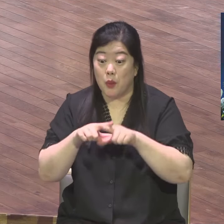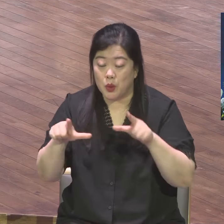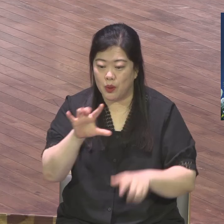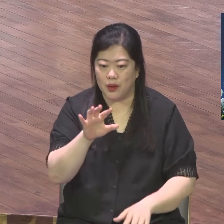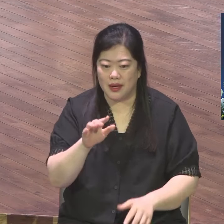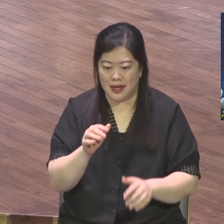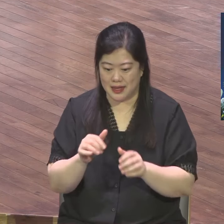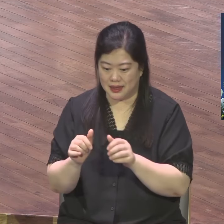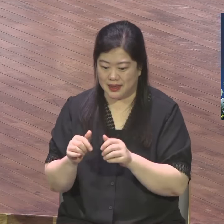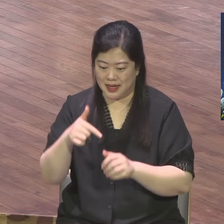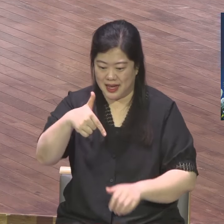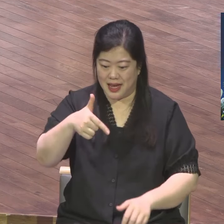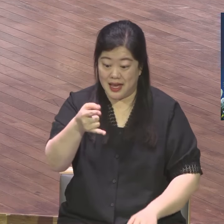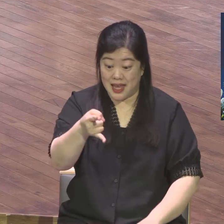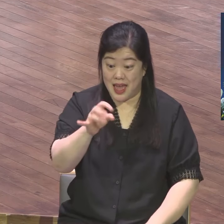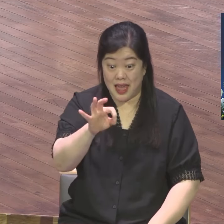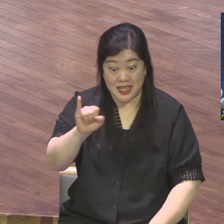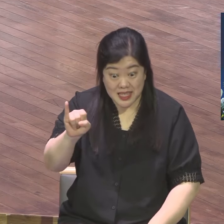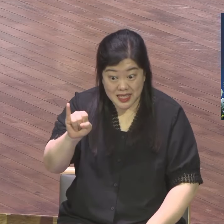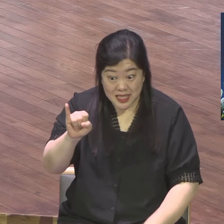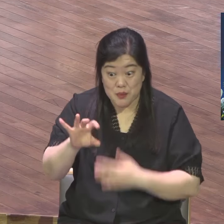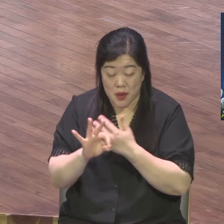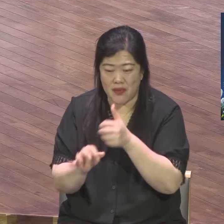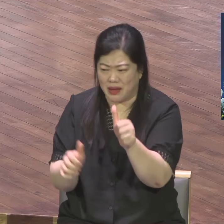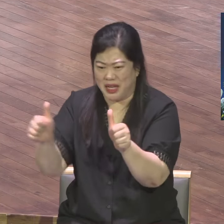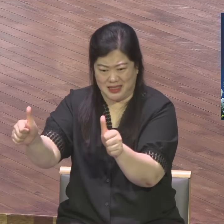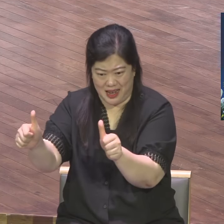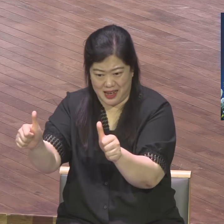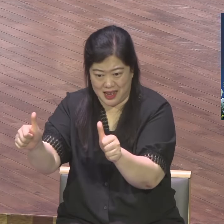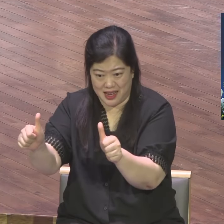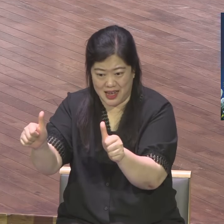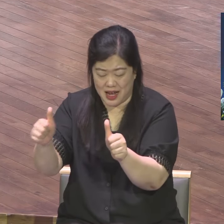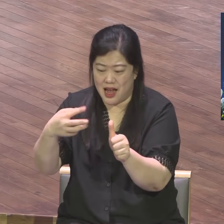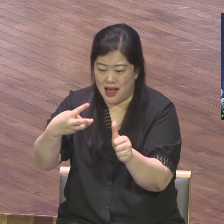남녀 양쪽 다입니다. 동성애는